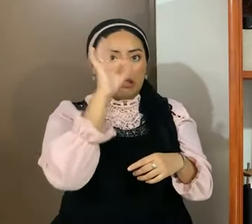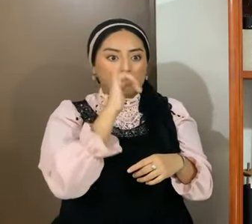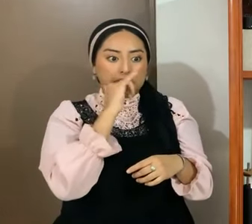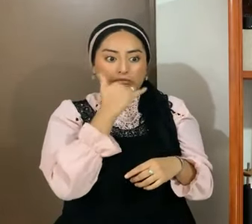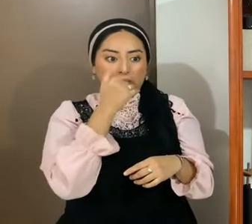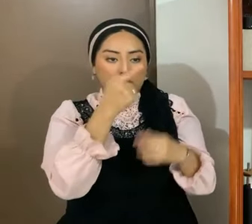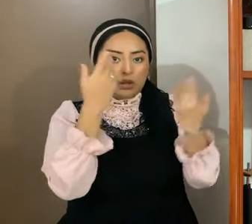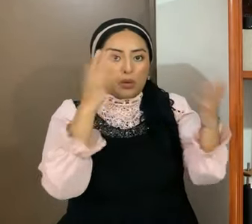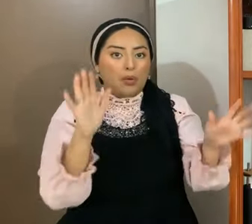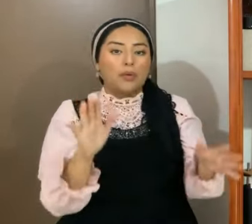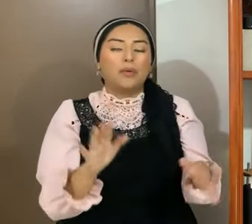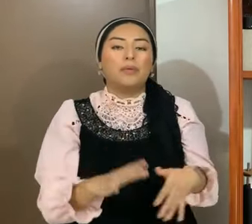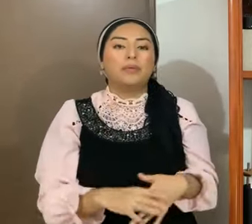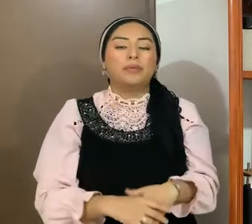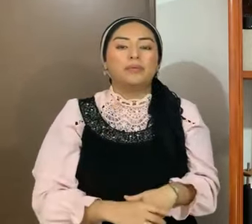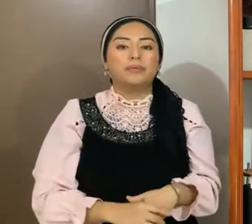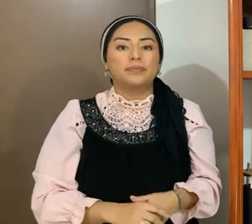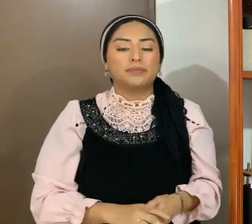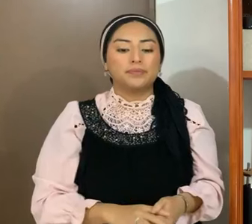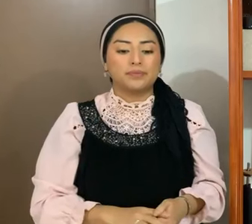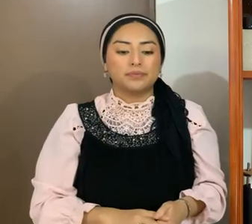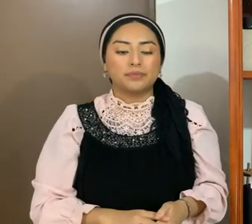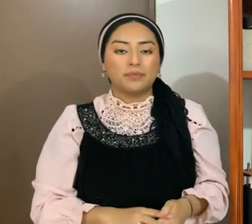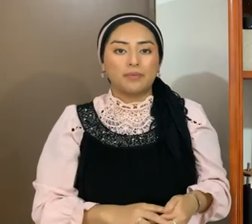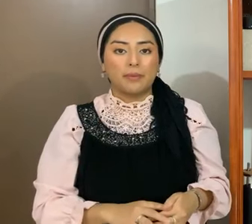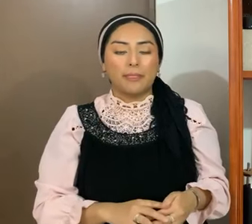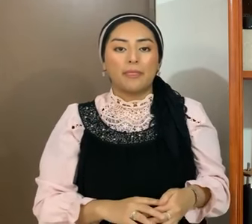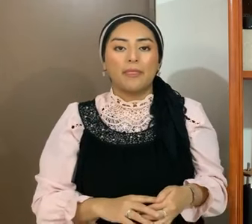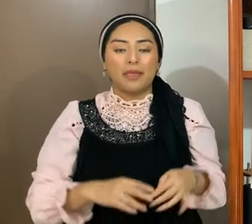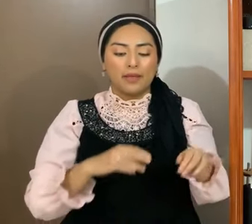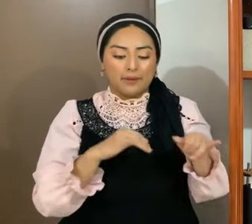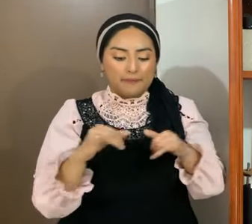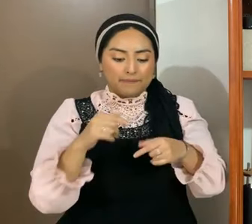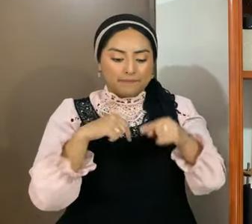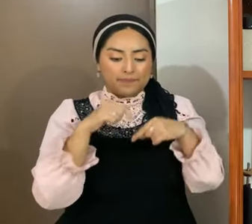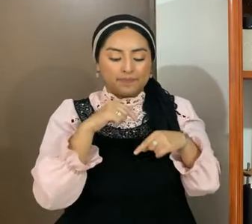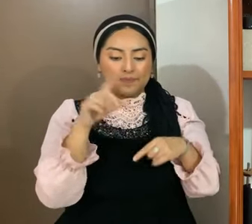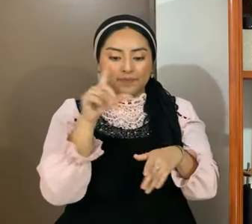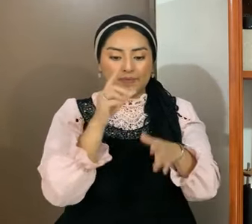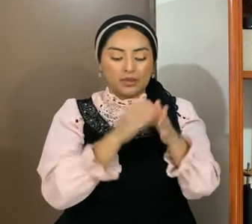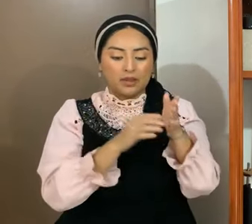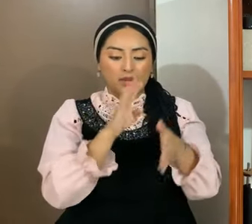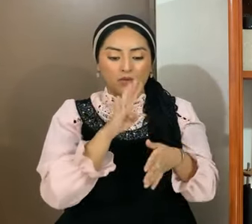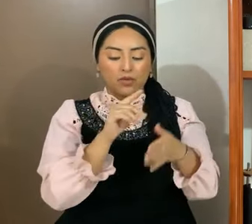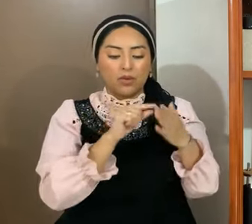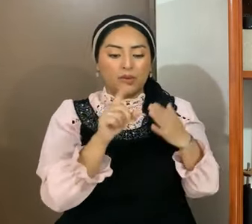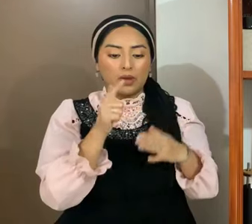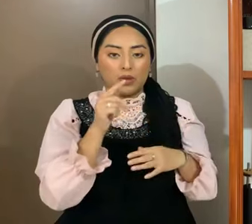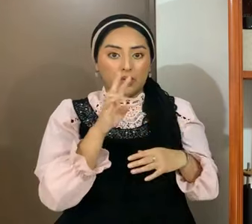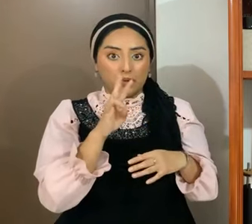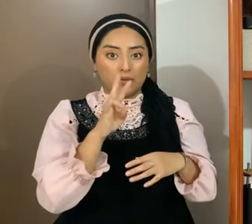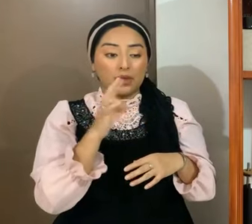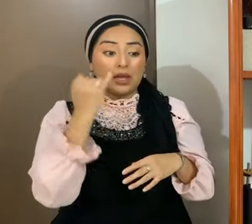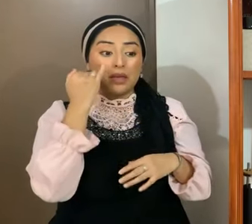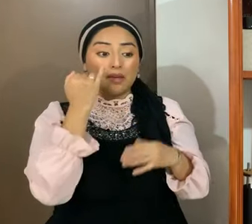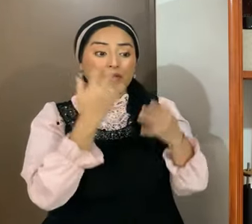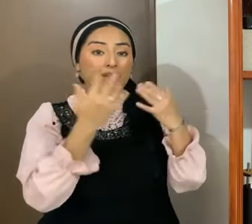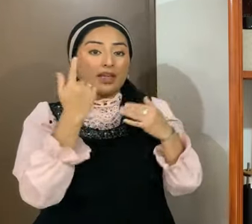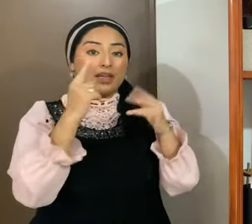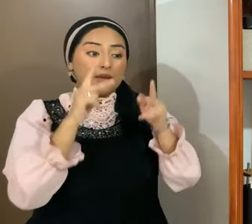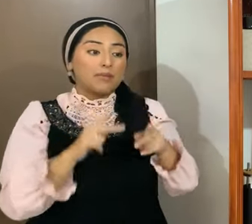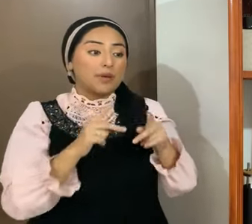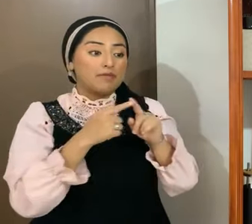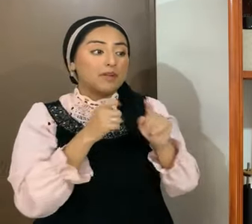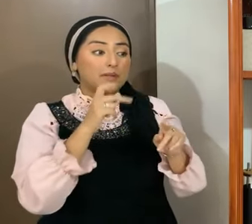no es pecado voluntario. También eso está, vamos aquí atrásito a Levítico 4 en el verso 27. Si alguna persona